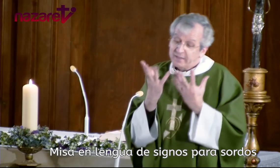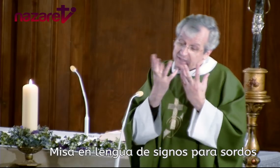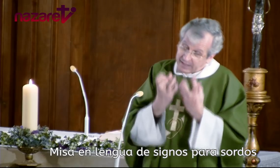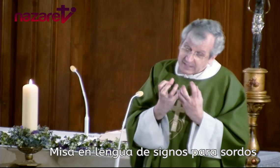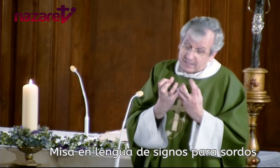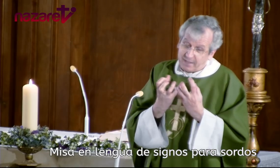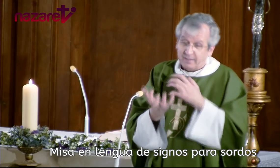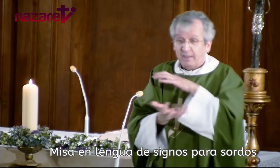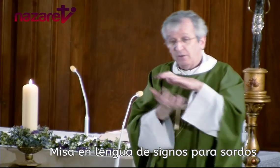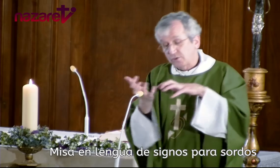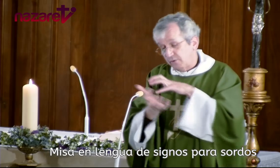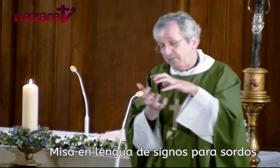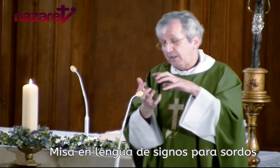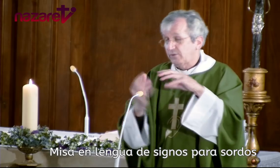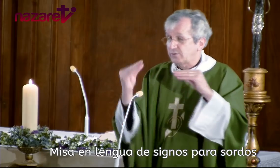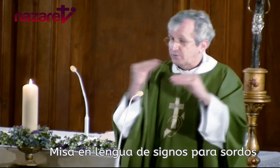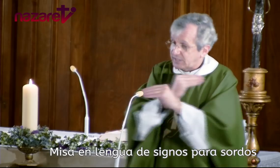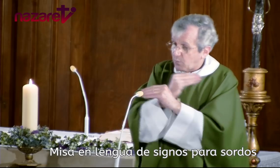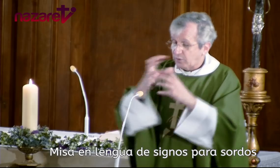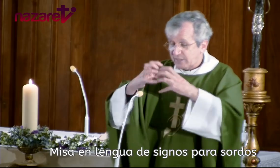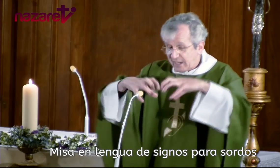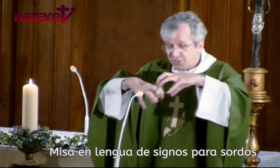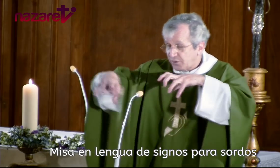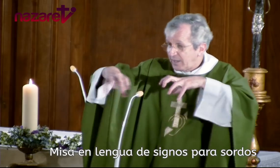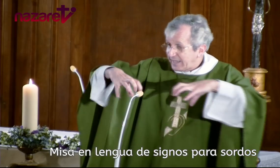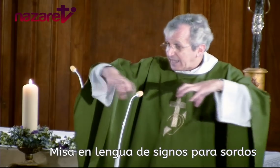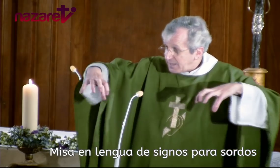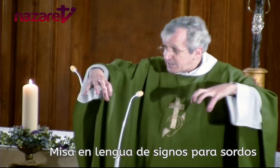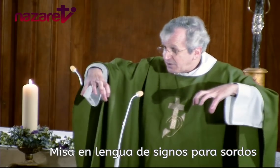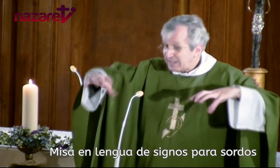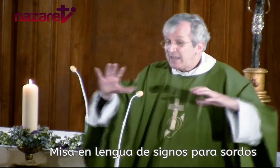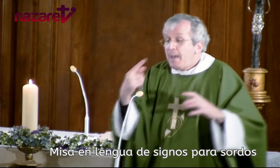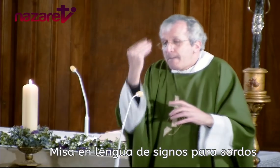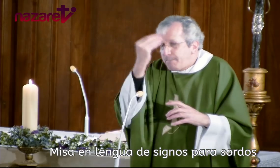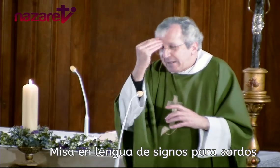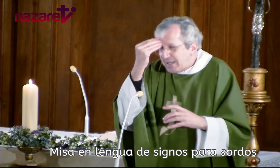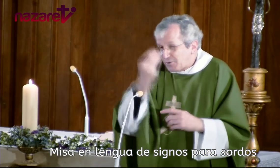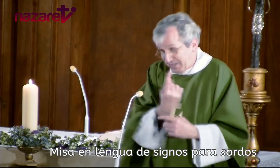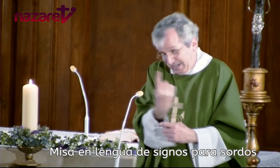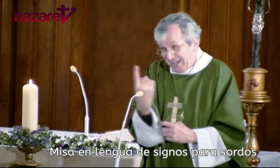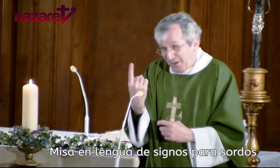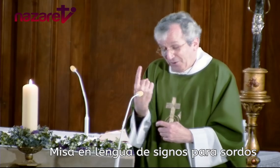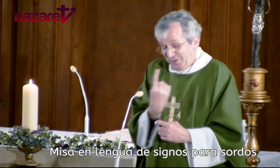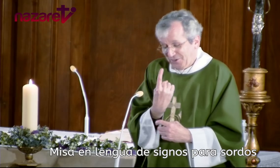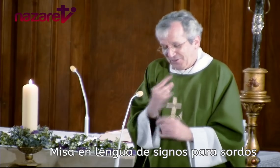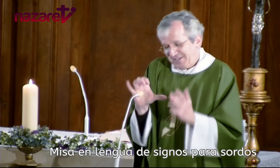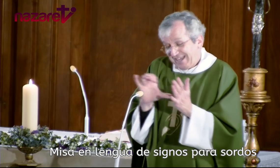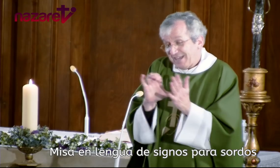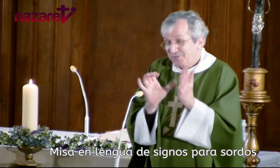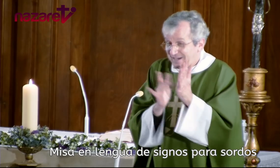que tristemente los conflictos, los desacuerdos han hecho que haya divisiones, pensemos que si cada uno de nosotros estamos más cerca